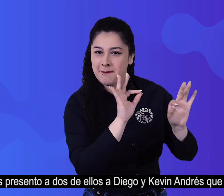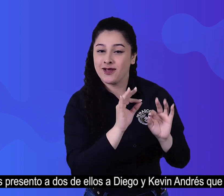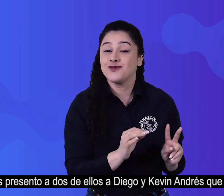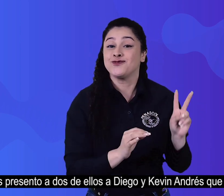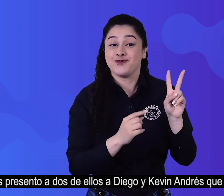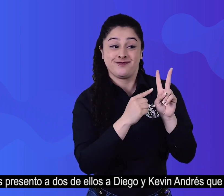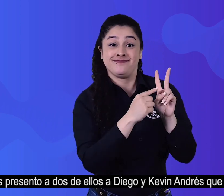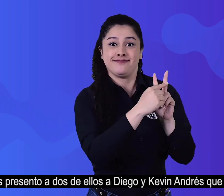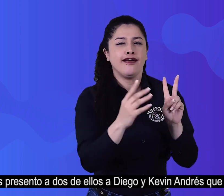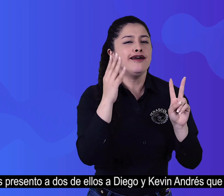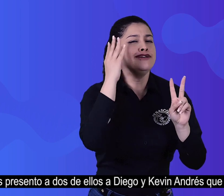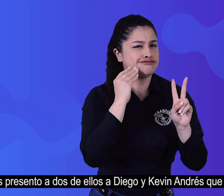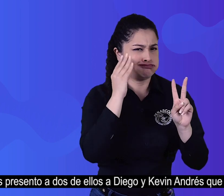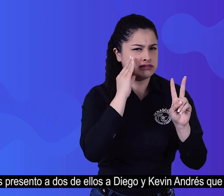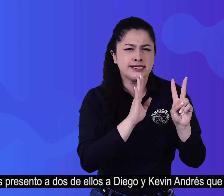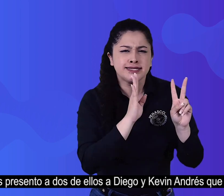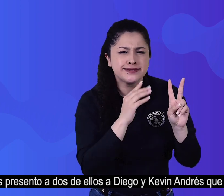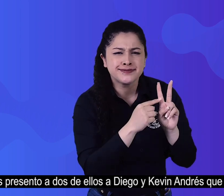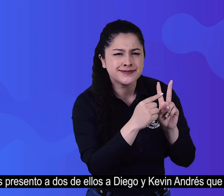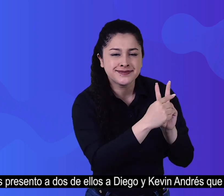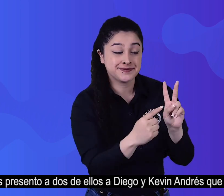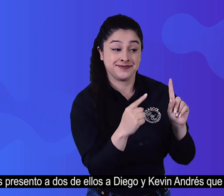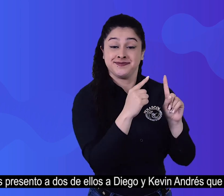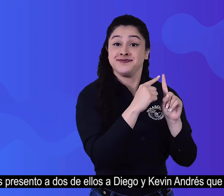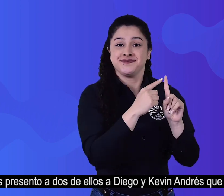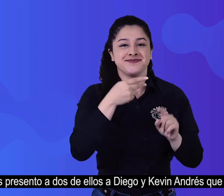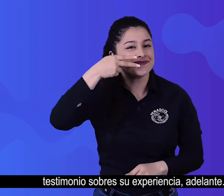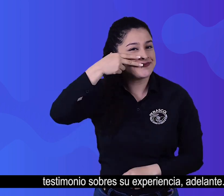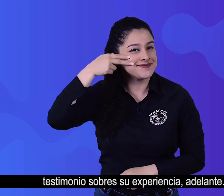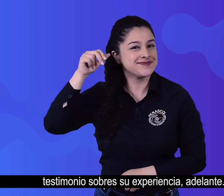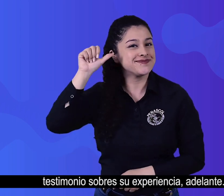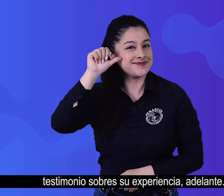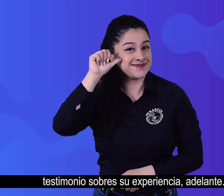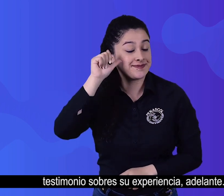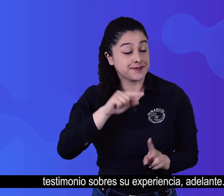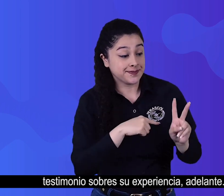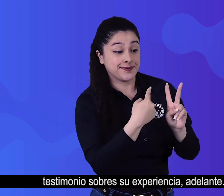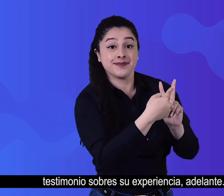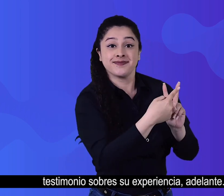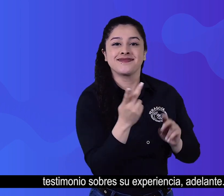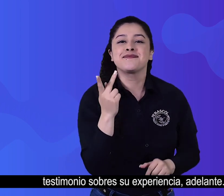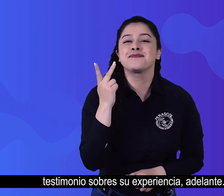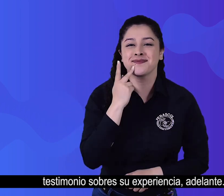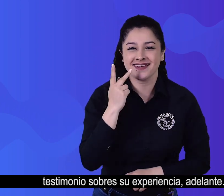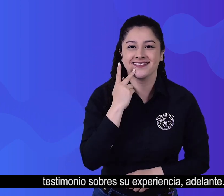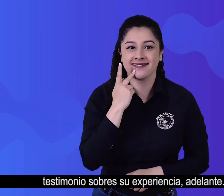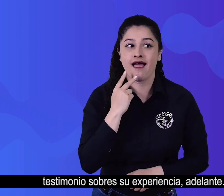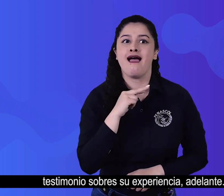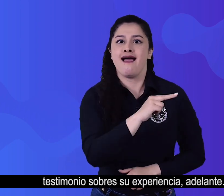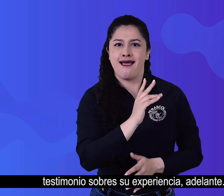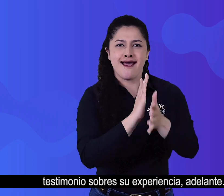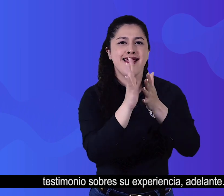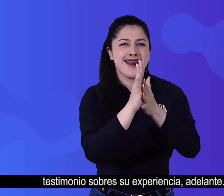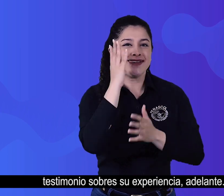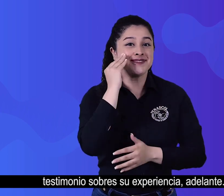a Diego y Kevin Andrés, que nos darán el testimonio sobre su experiencia.